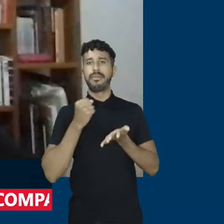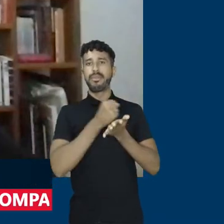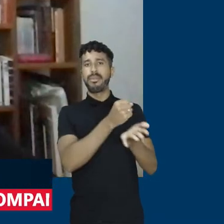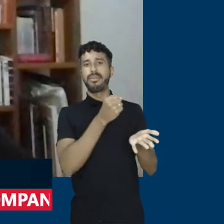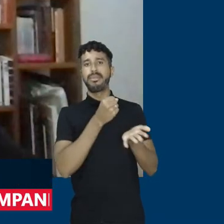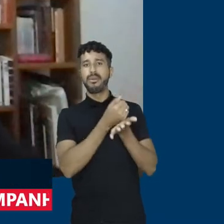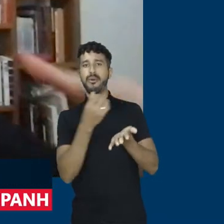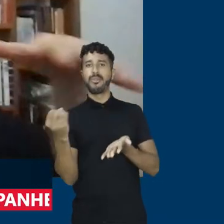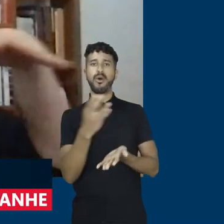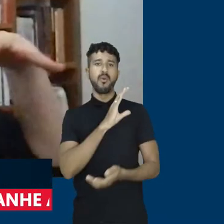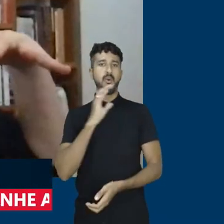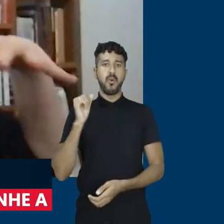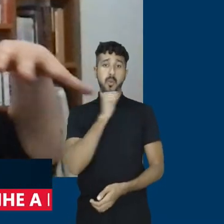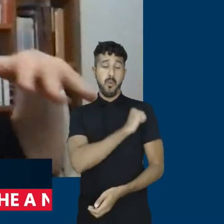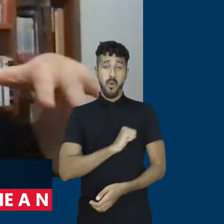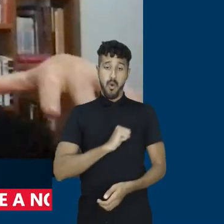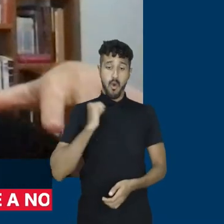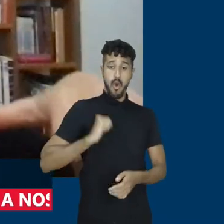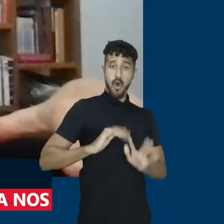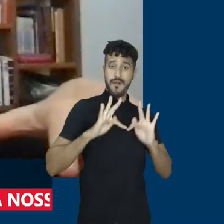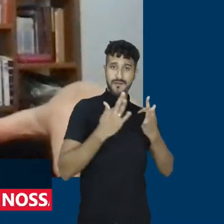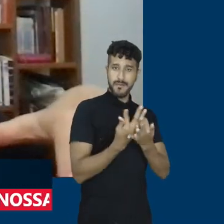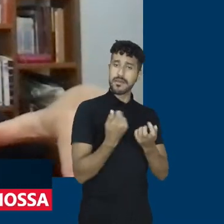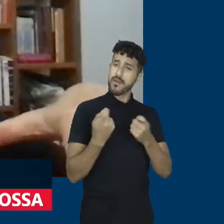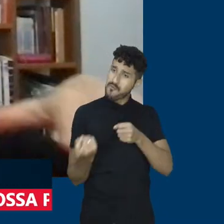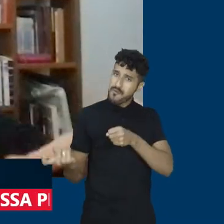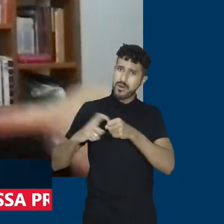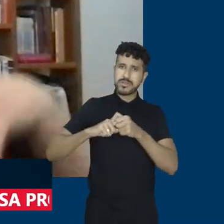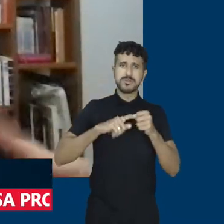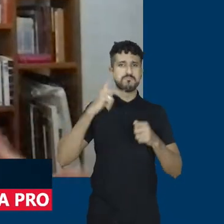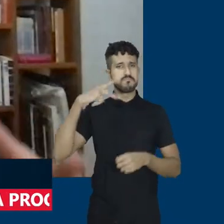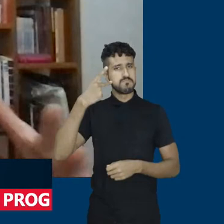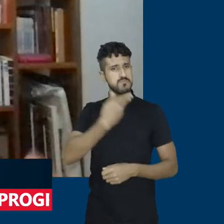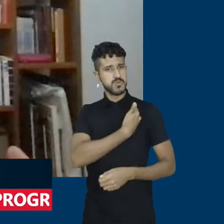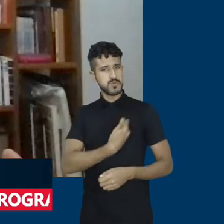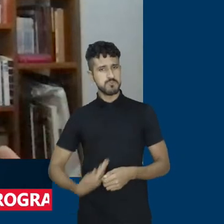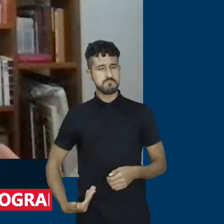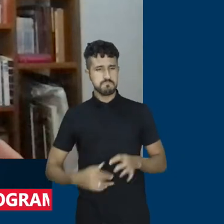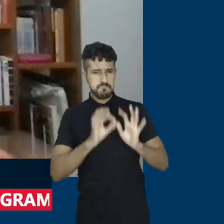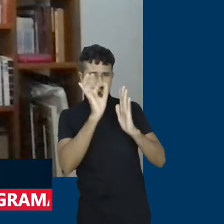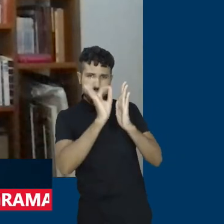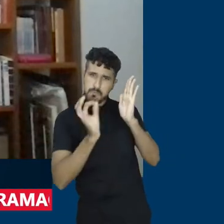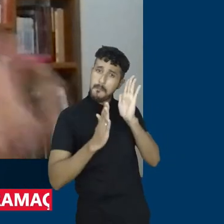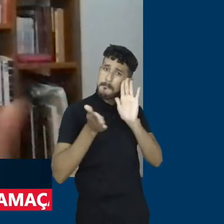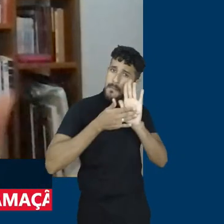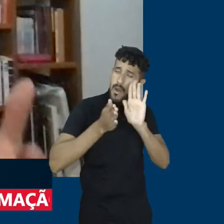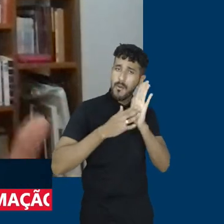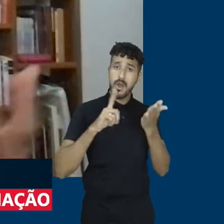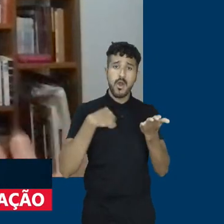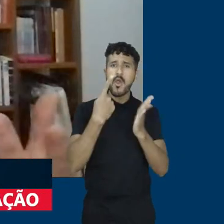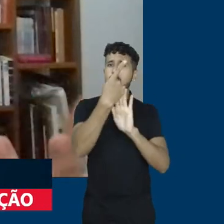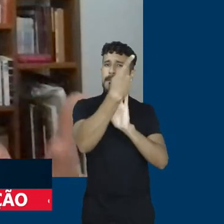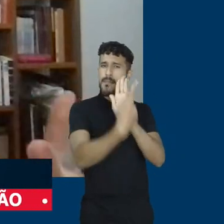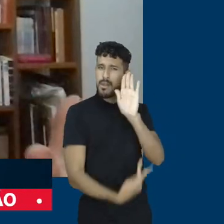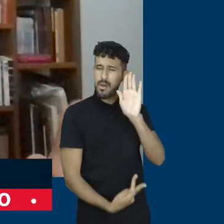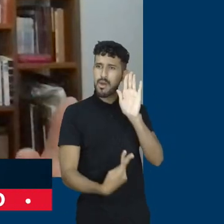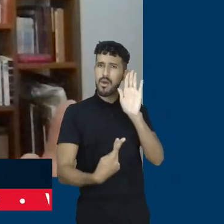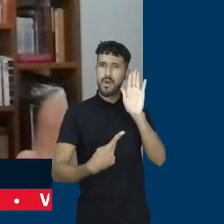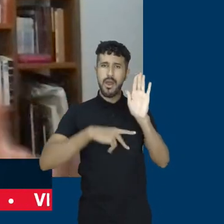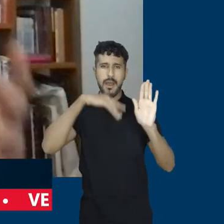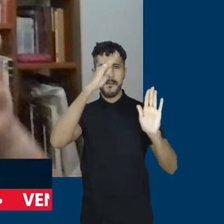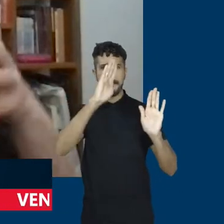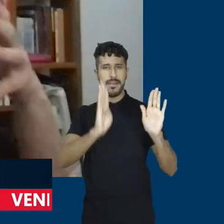com um novo Bolsa Família. Temos que voltar a ter políticas públicas, né? Qual que era o nosso projeto, que a gente chamava de